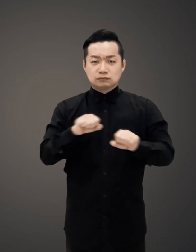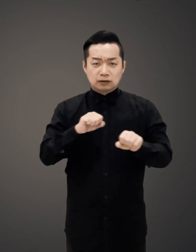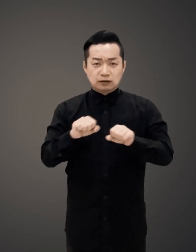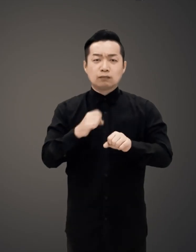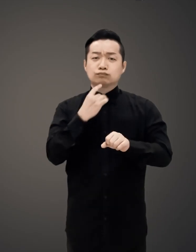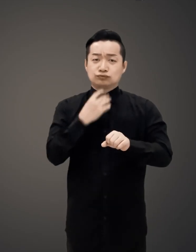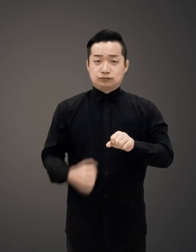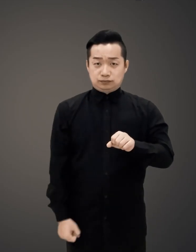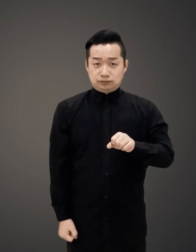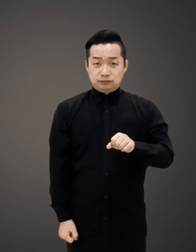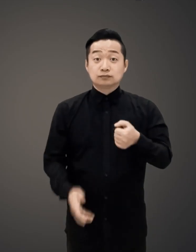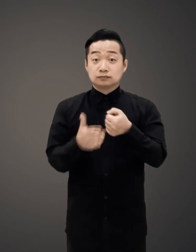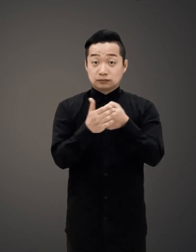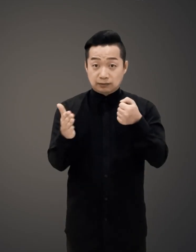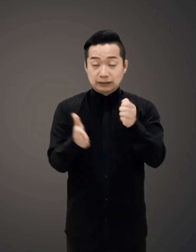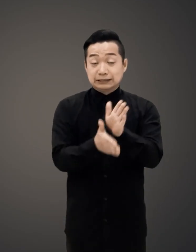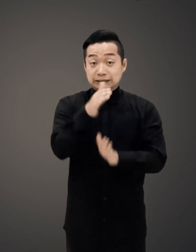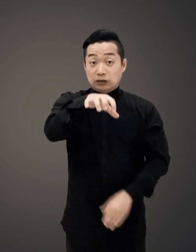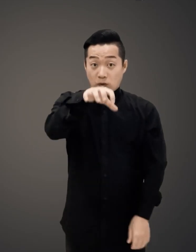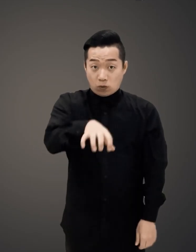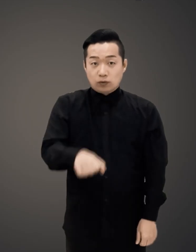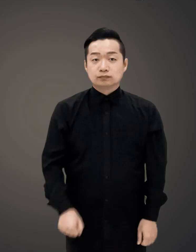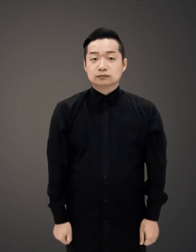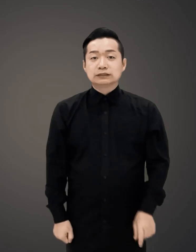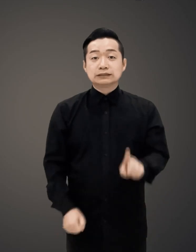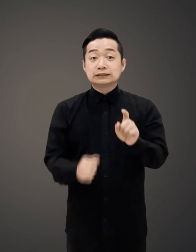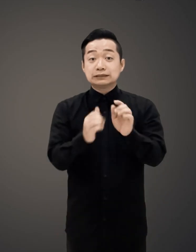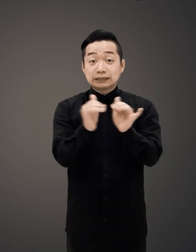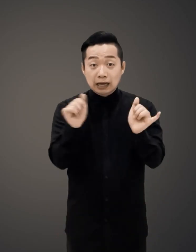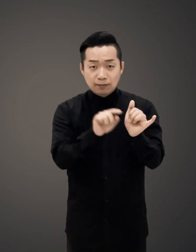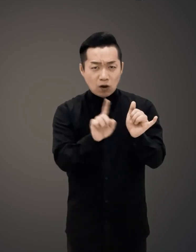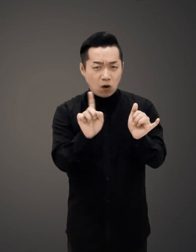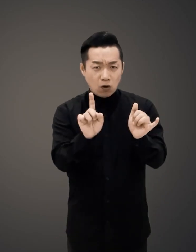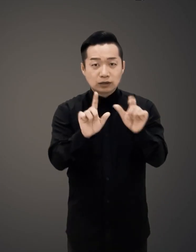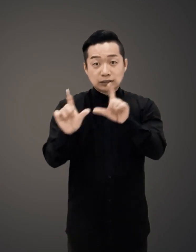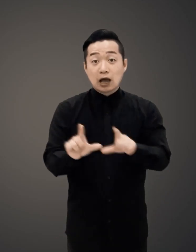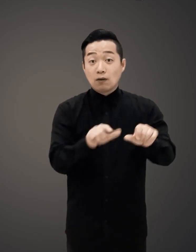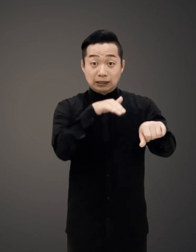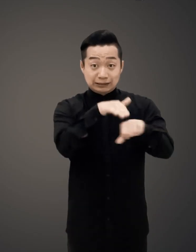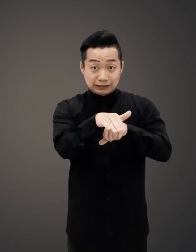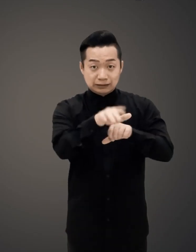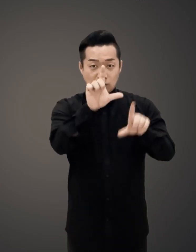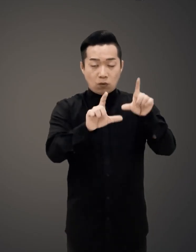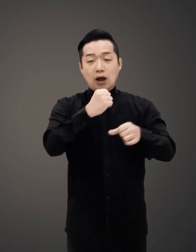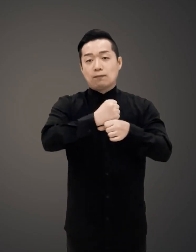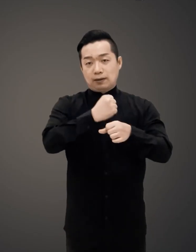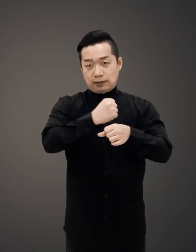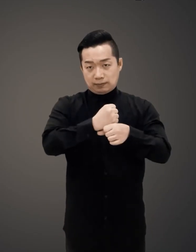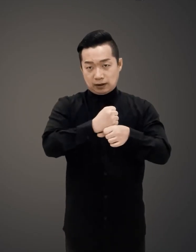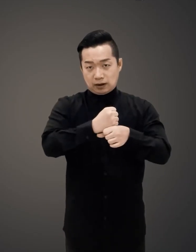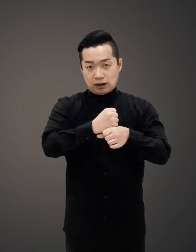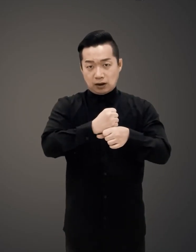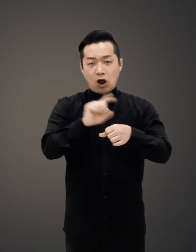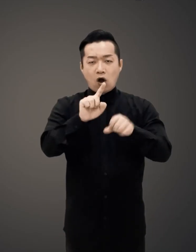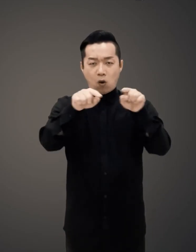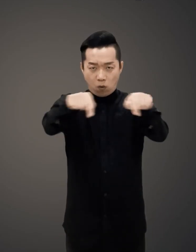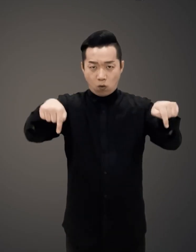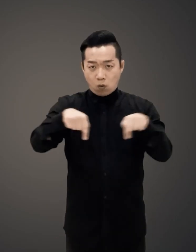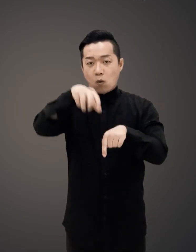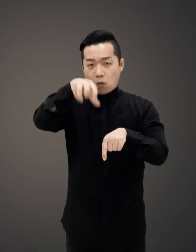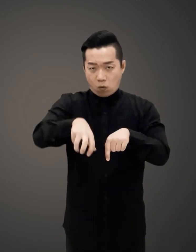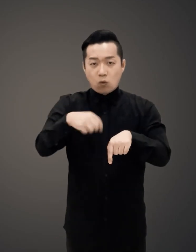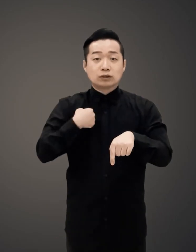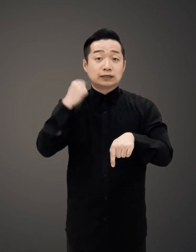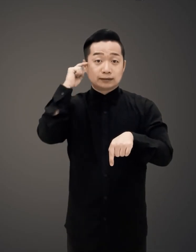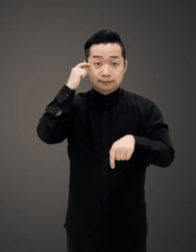생활을 하게 됩니다. 그렇기 때문에 도시 공간은 그 사람의 생활의 틀을 만드는 그런 공간이라고